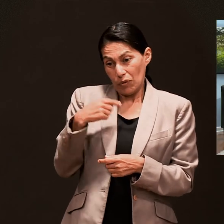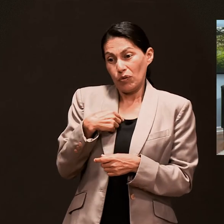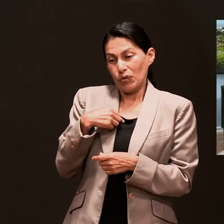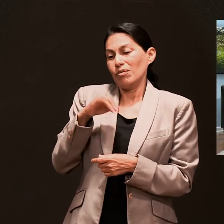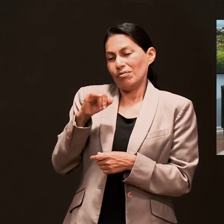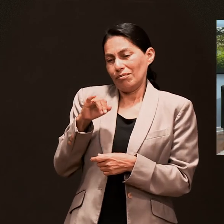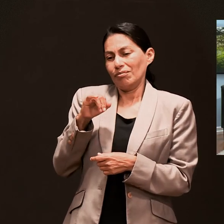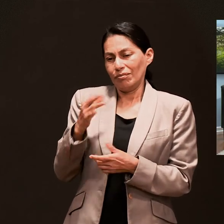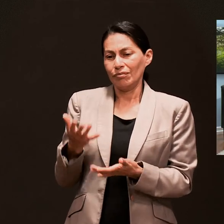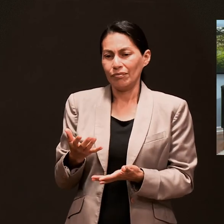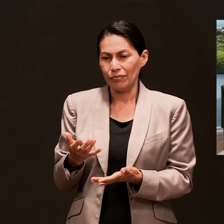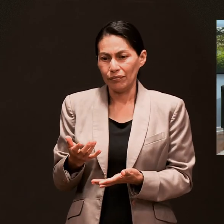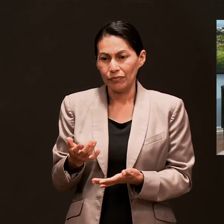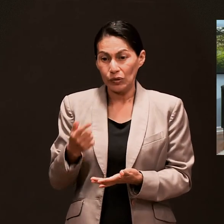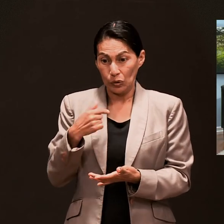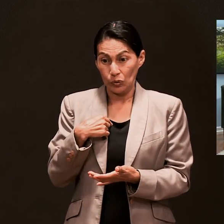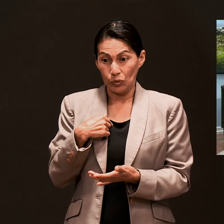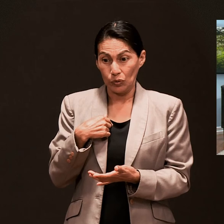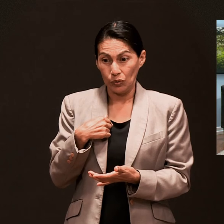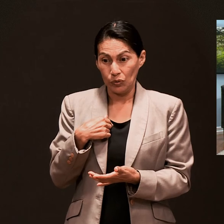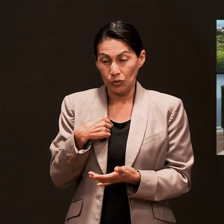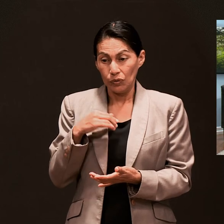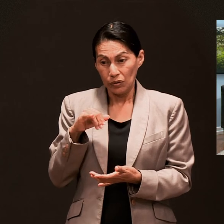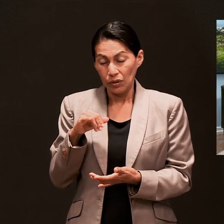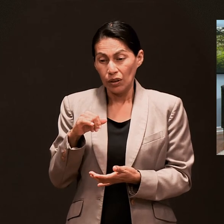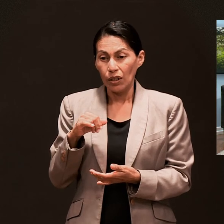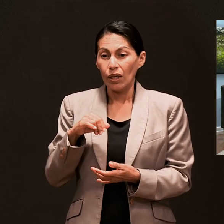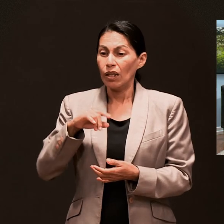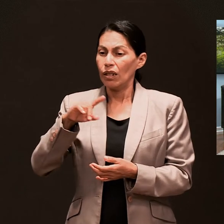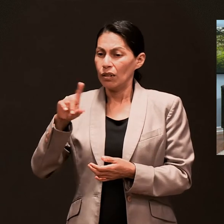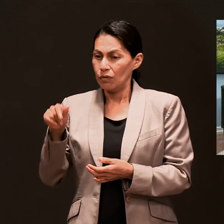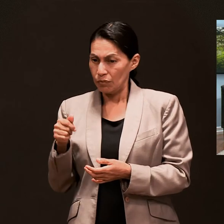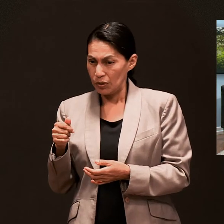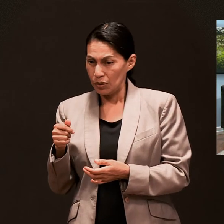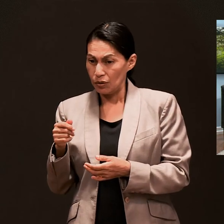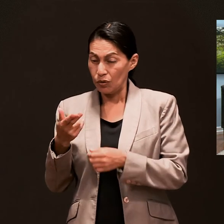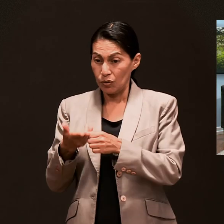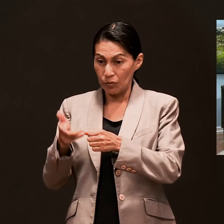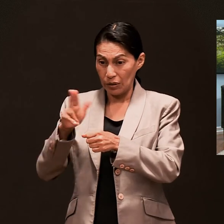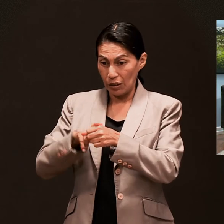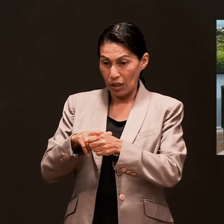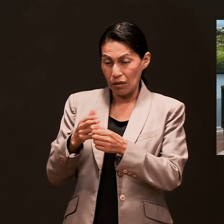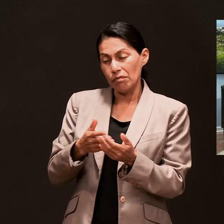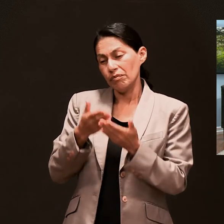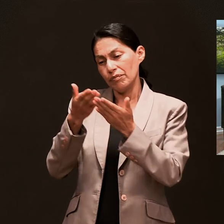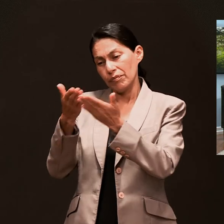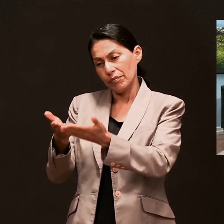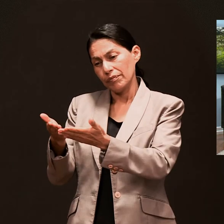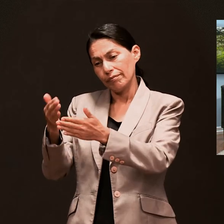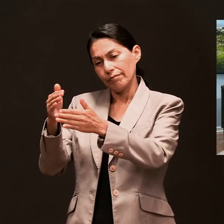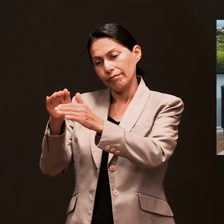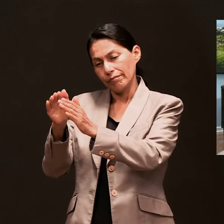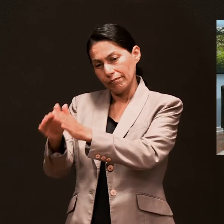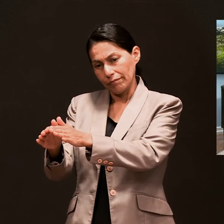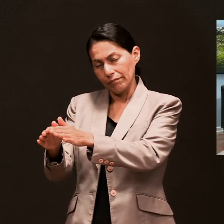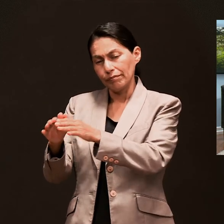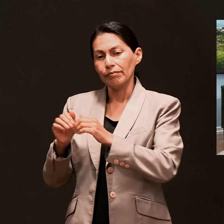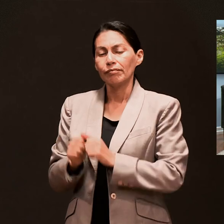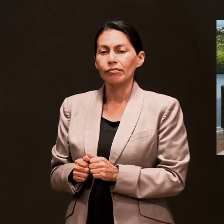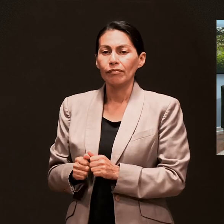Pero él decía que no pero yo decía que sí porque finalmente me tuvieron que internar este